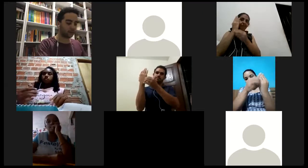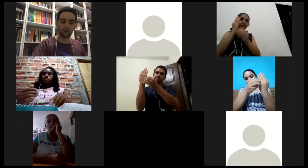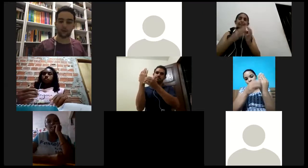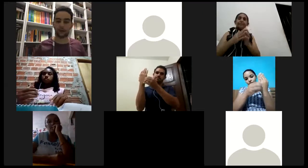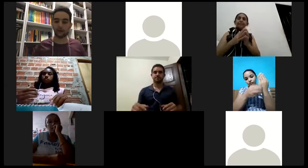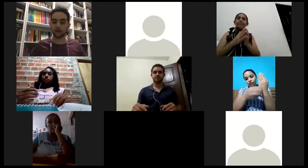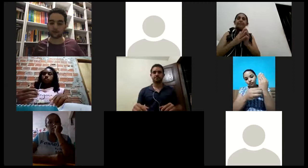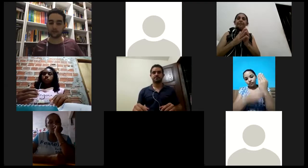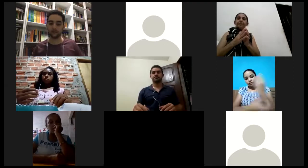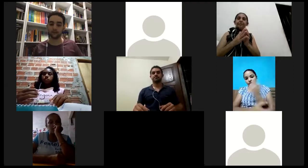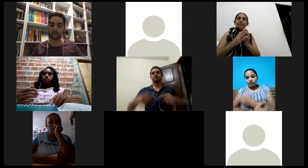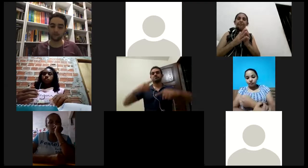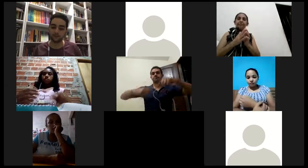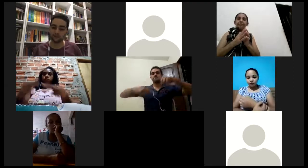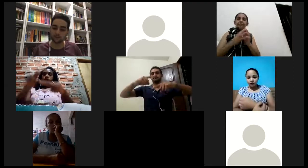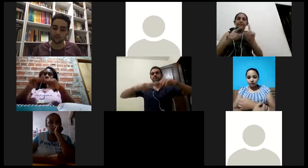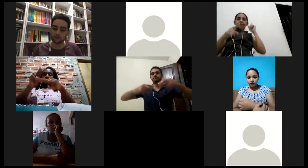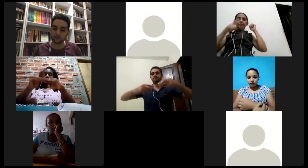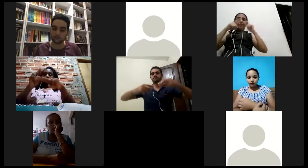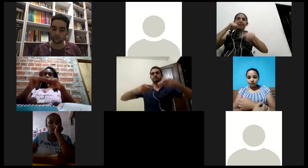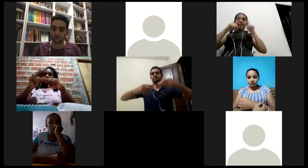materiais escolares,